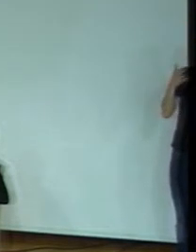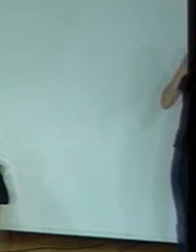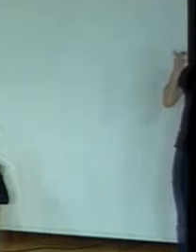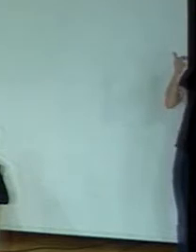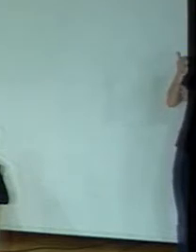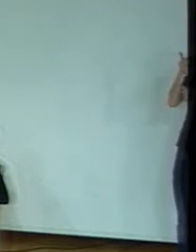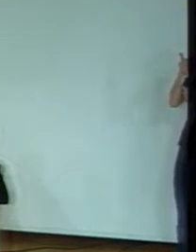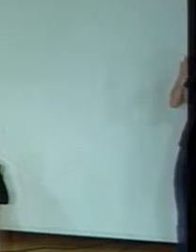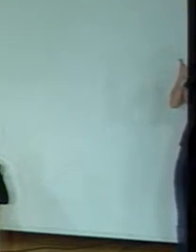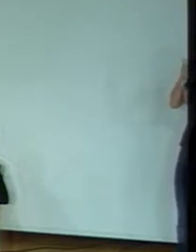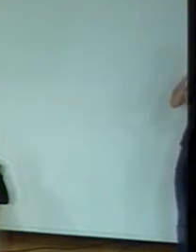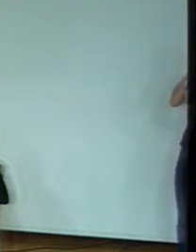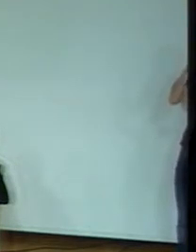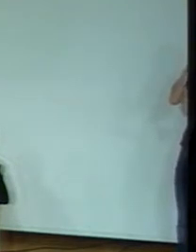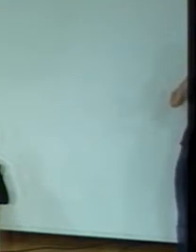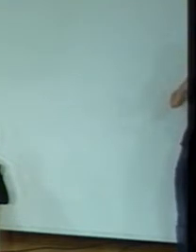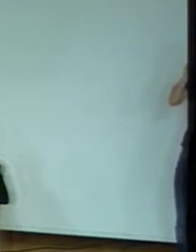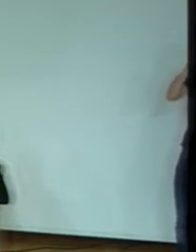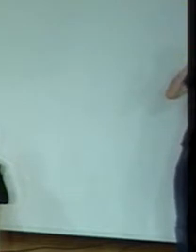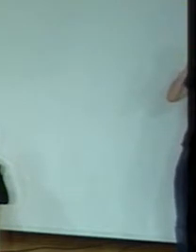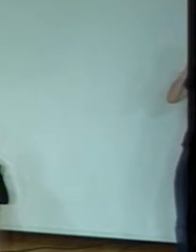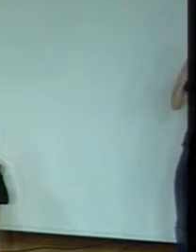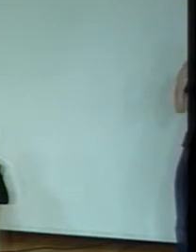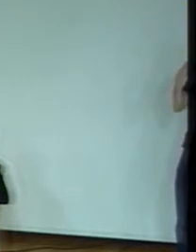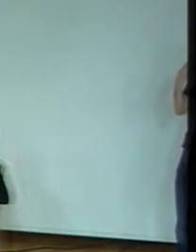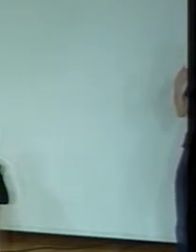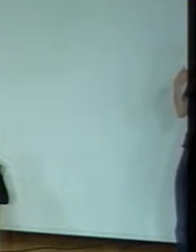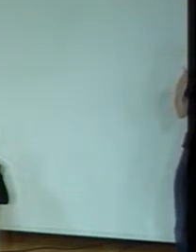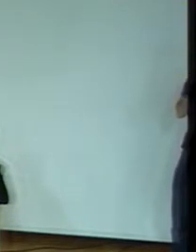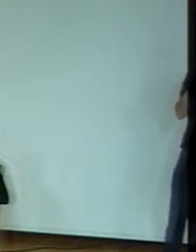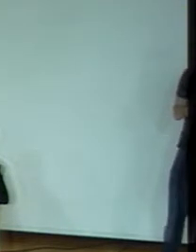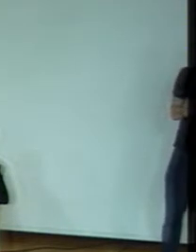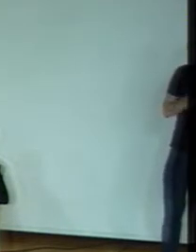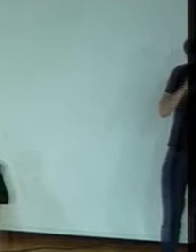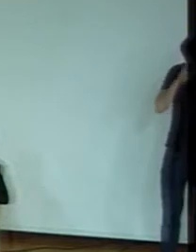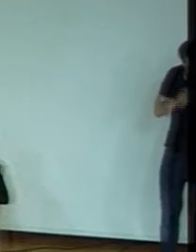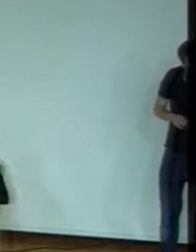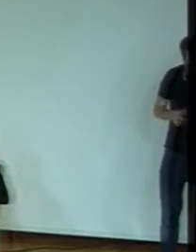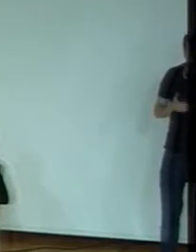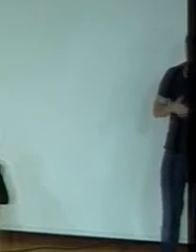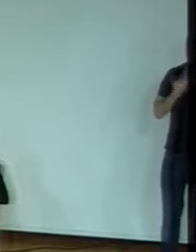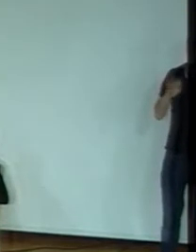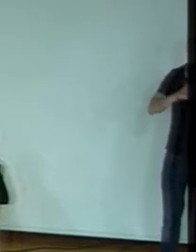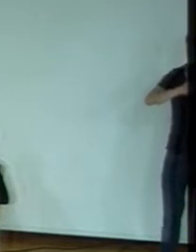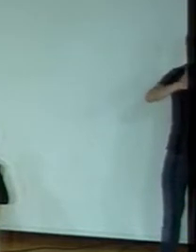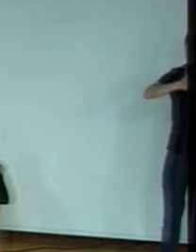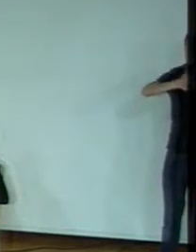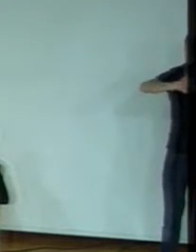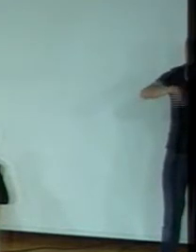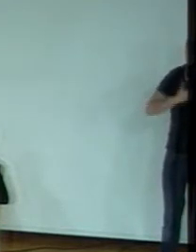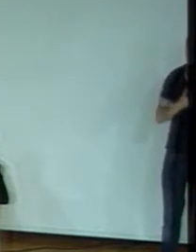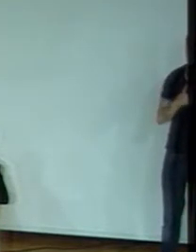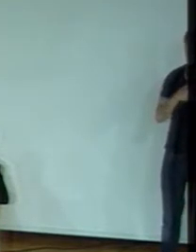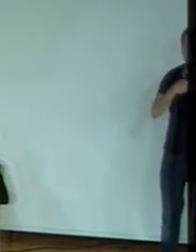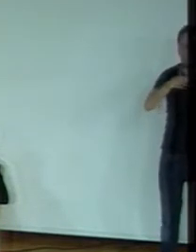notion-là, je l'avais pas entendue jusqu'à depuis peu, hein, jusqu'à que je m'en suis informé. Donc heureusement, grâce à Tout Libre, grâce à Tétat Neutral,